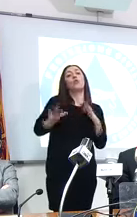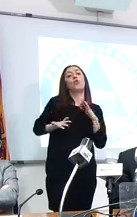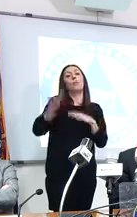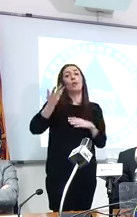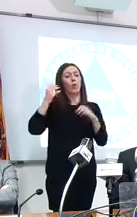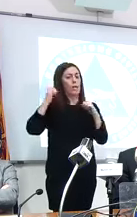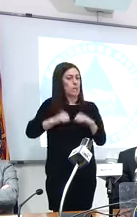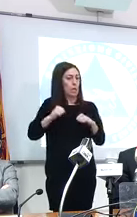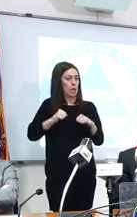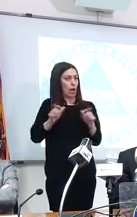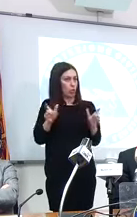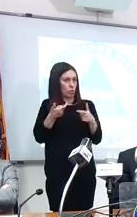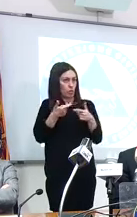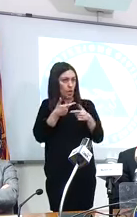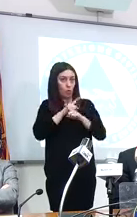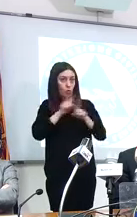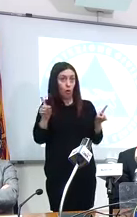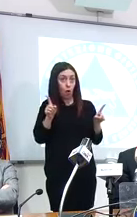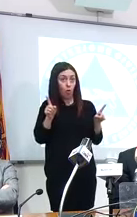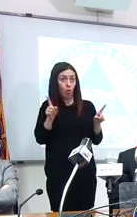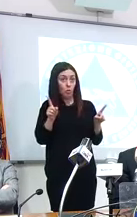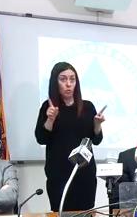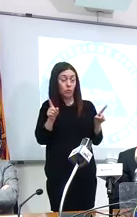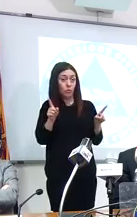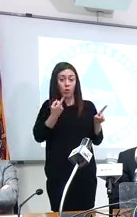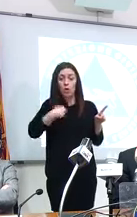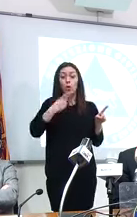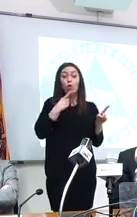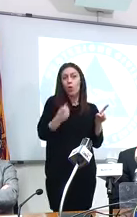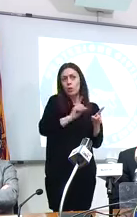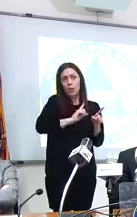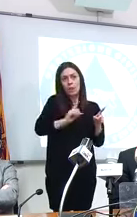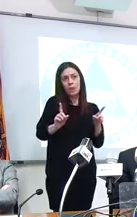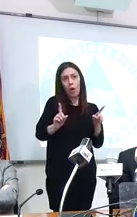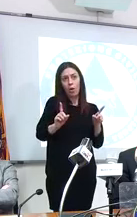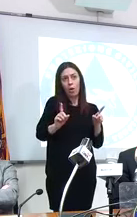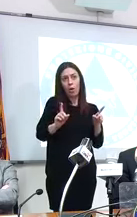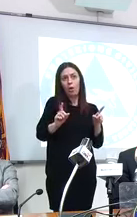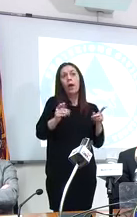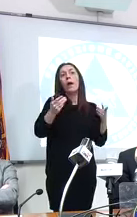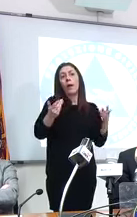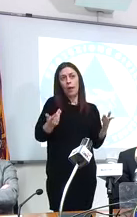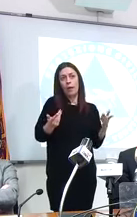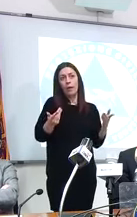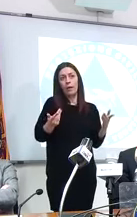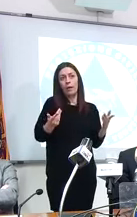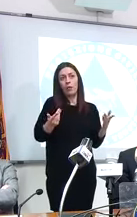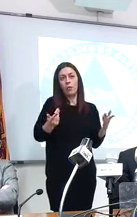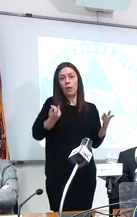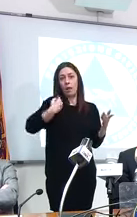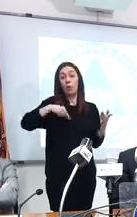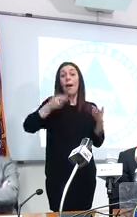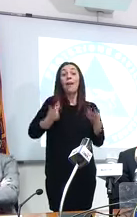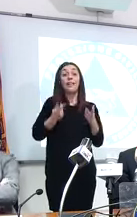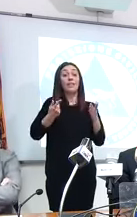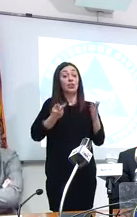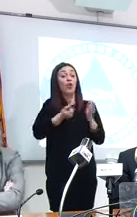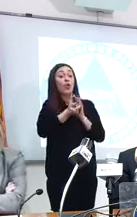precipitati. Quindi venite a chiederlo a noi, andate a chiederlo a questi a questo punto. No? Non è che io voglia polemizzare con